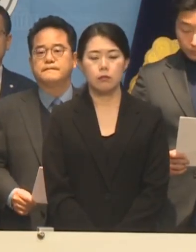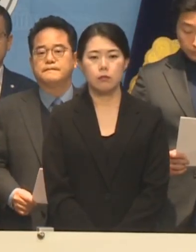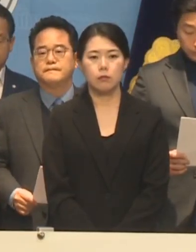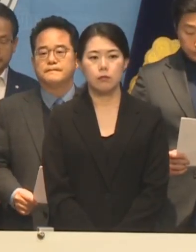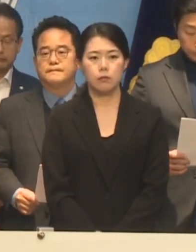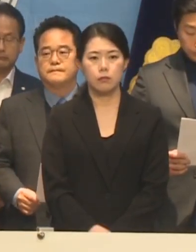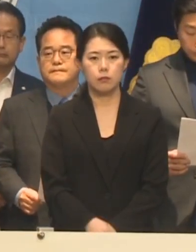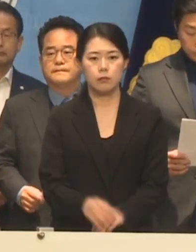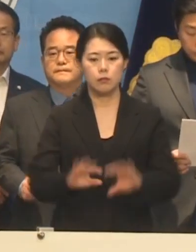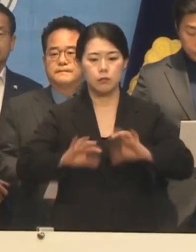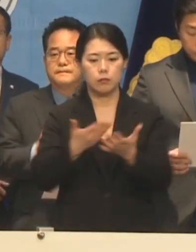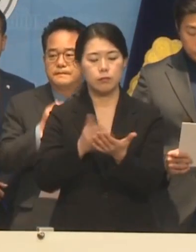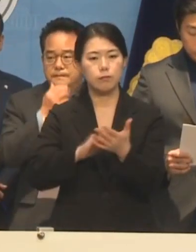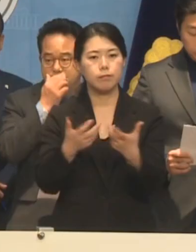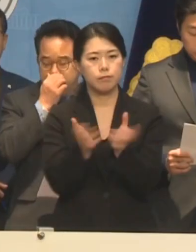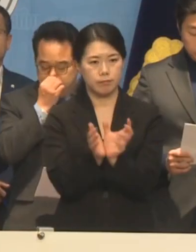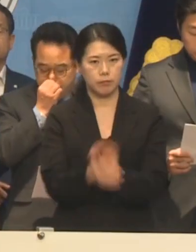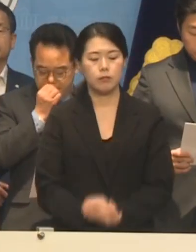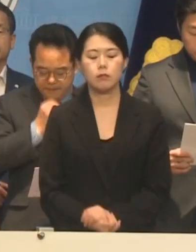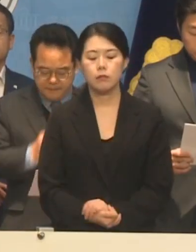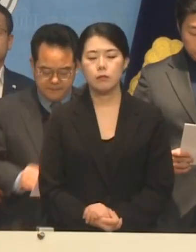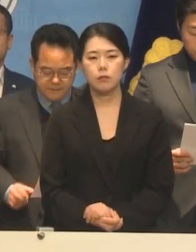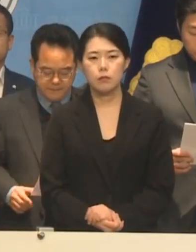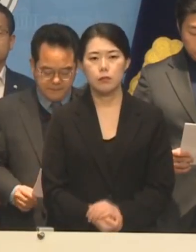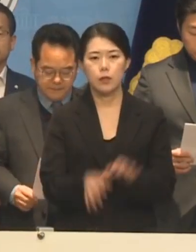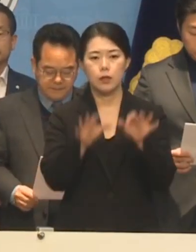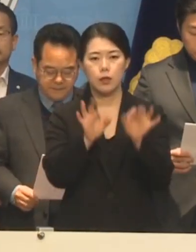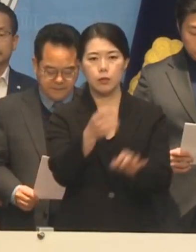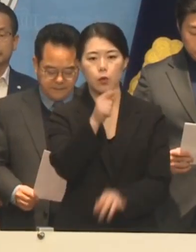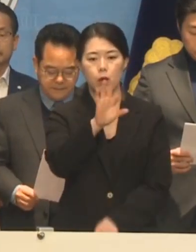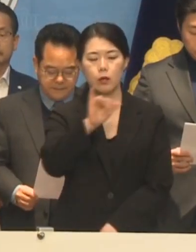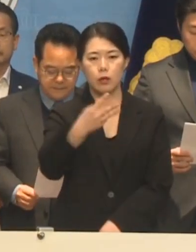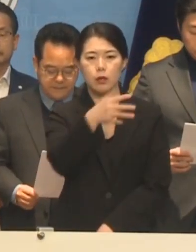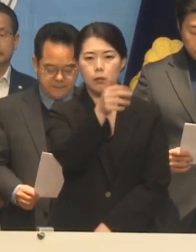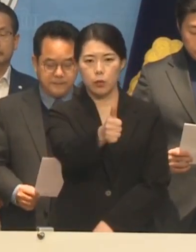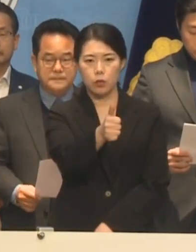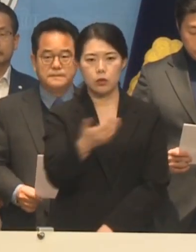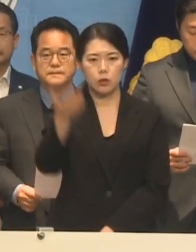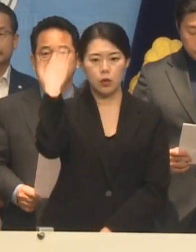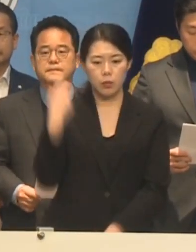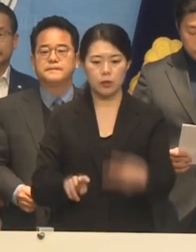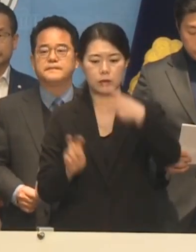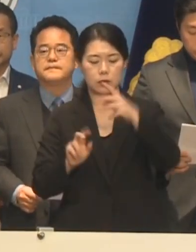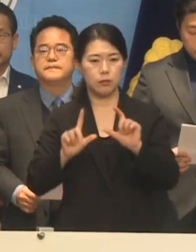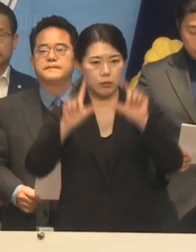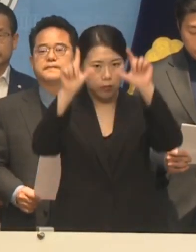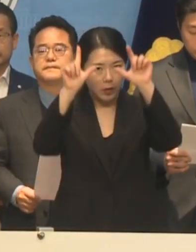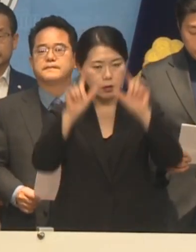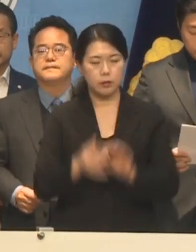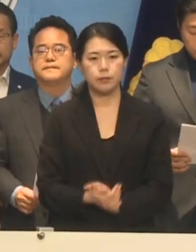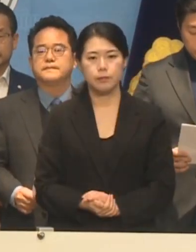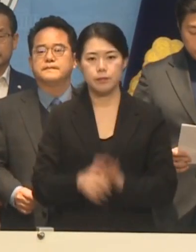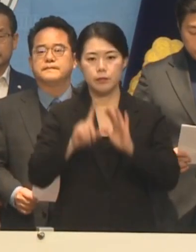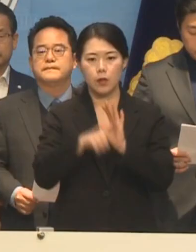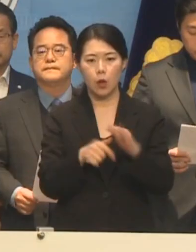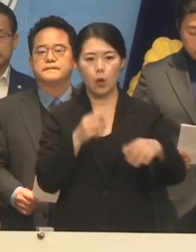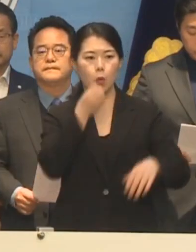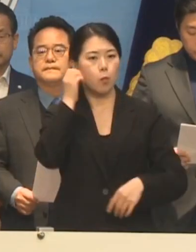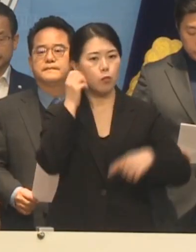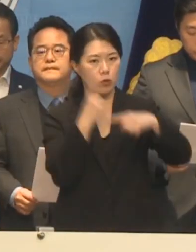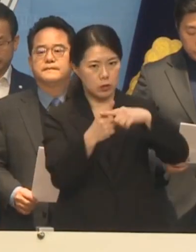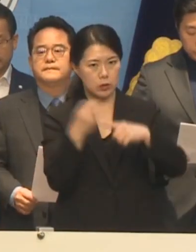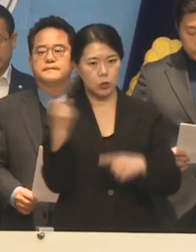조국혁신당 신장식입니다. 김광일 대표는 지난달 20일 회생법원에서 홈플러스와 3개 카드사